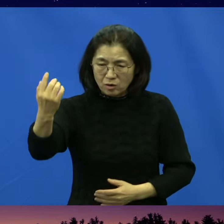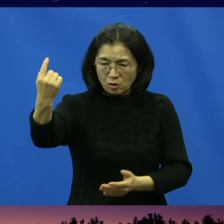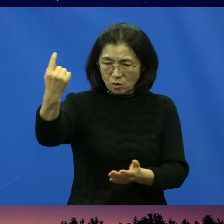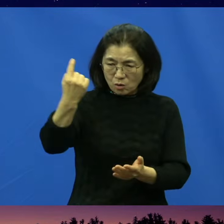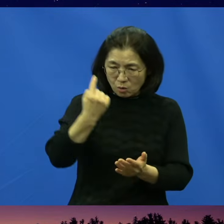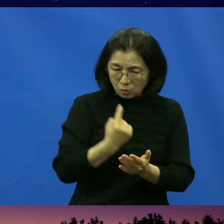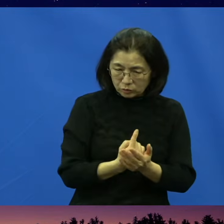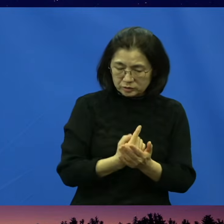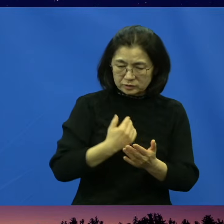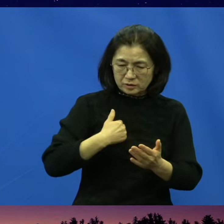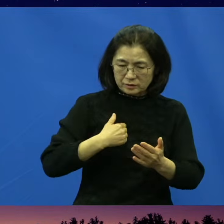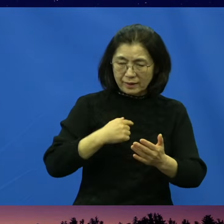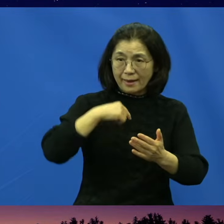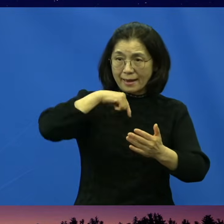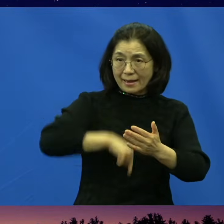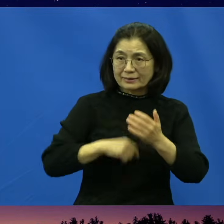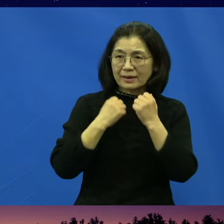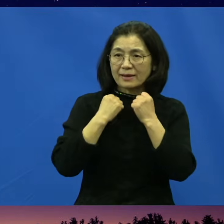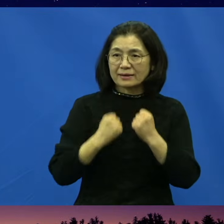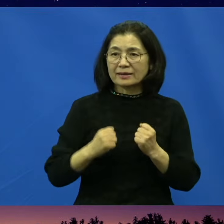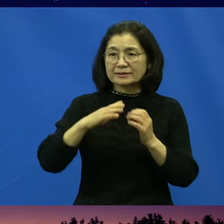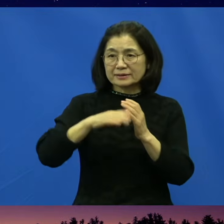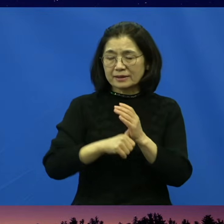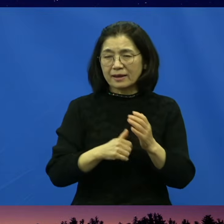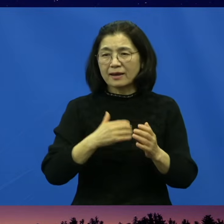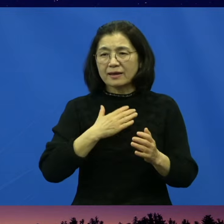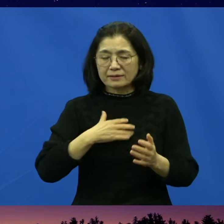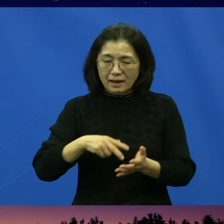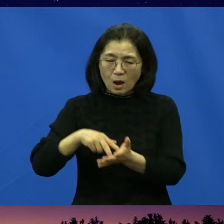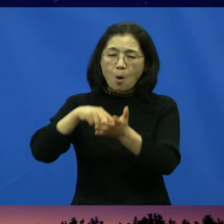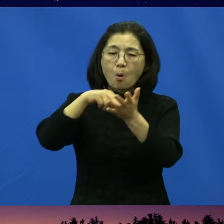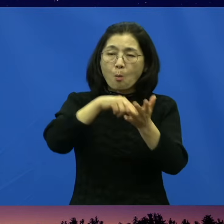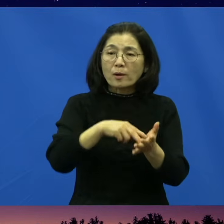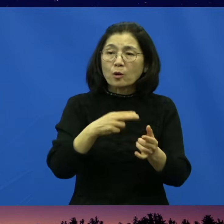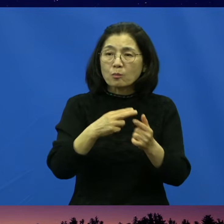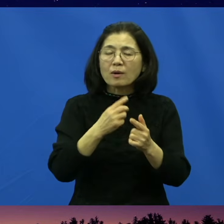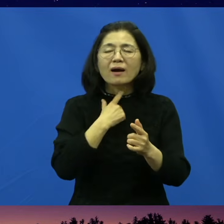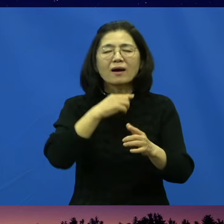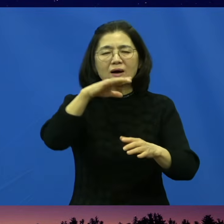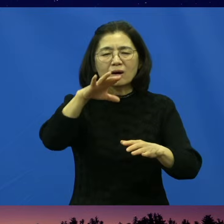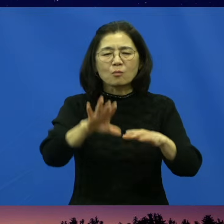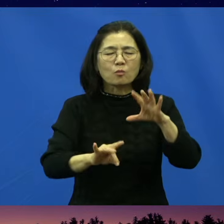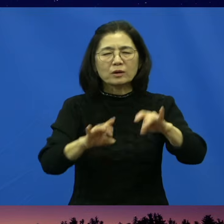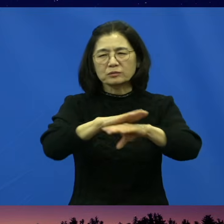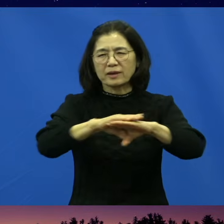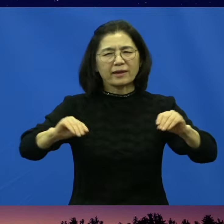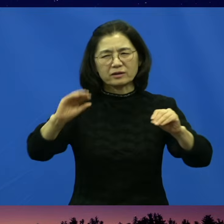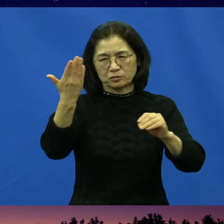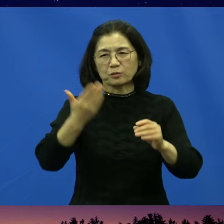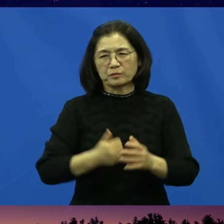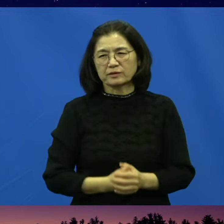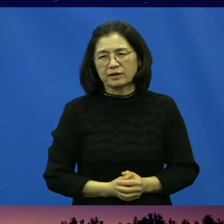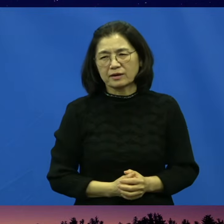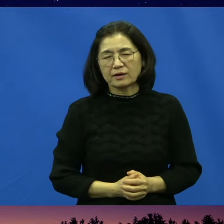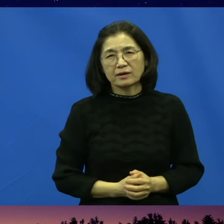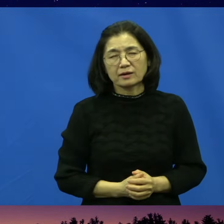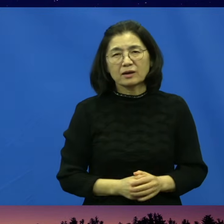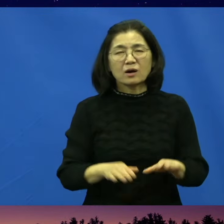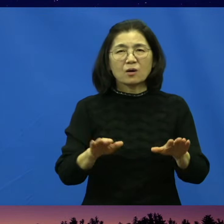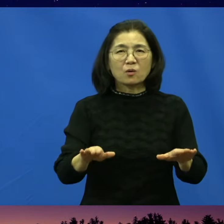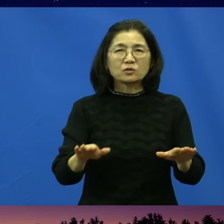안에 계실 때 이 목마름, 이 고독이, 외로움이 해결되는 것입니다. 여러분,